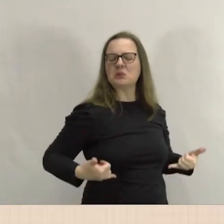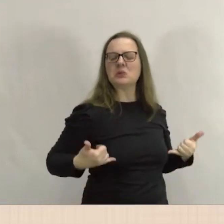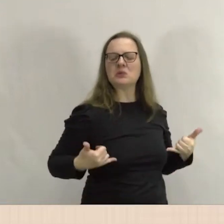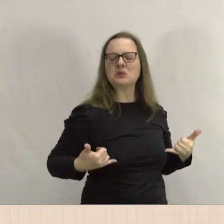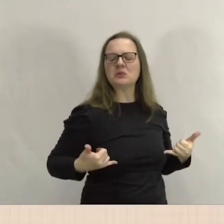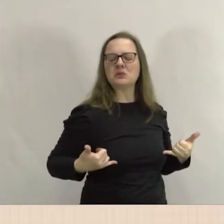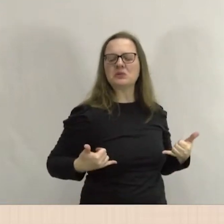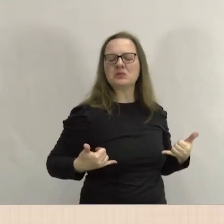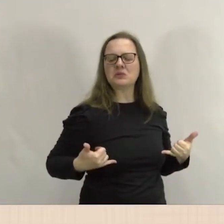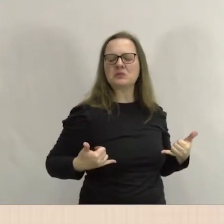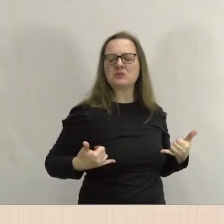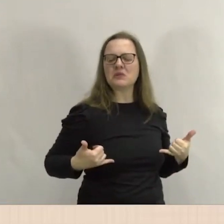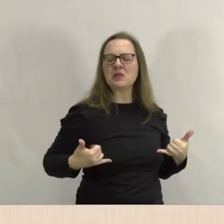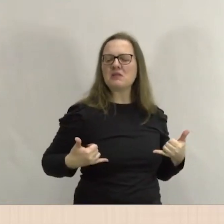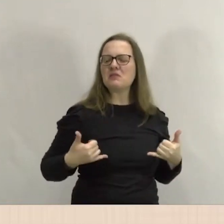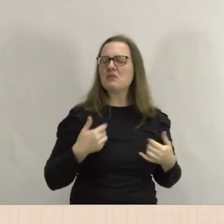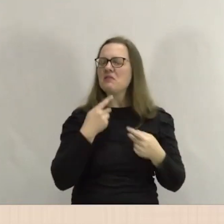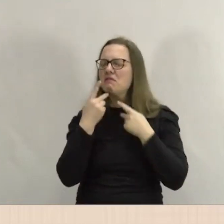colocou dúvidas